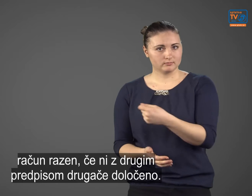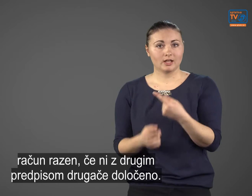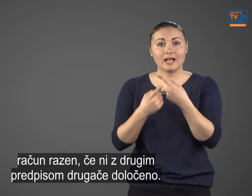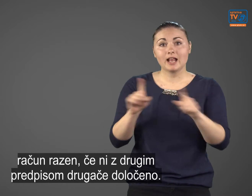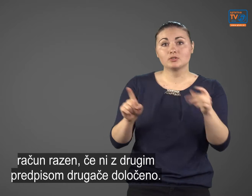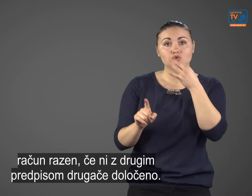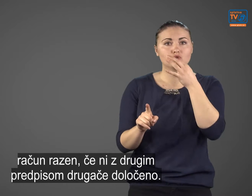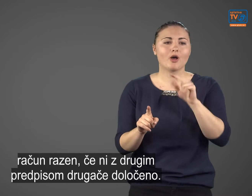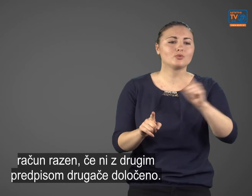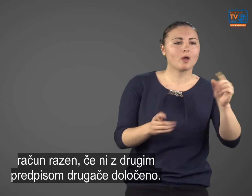določeno.